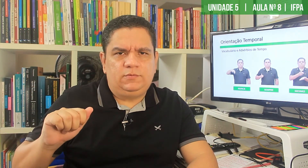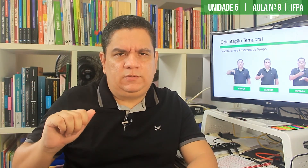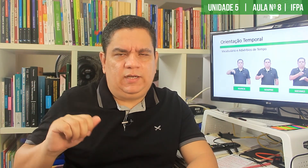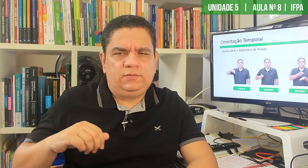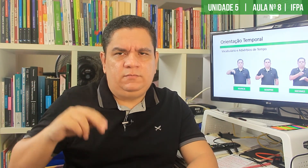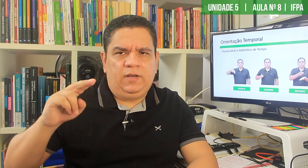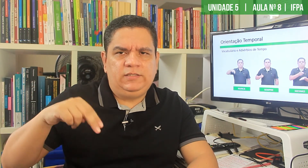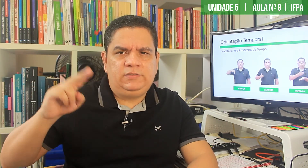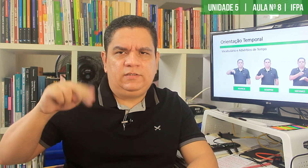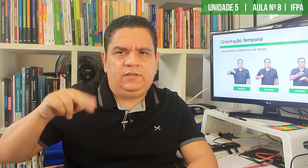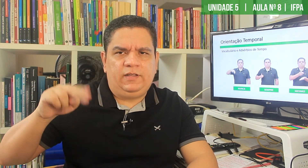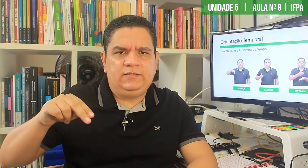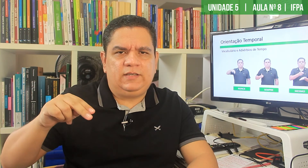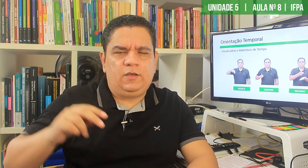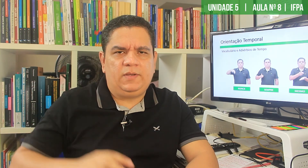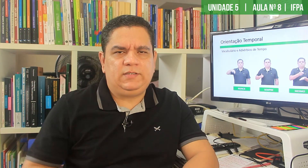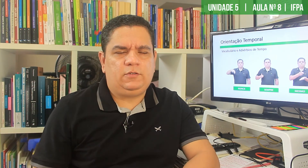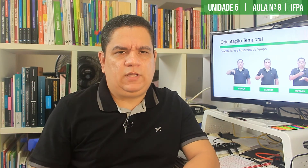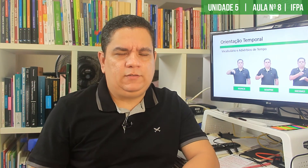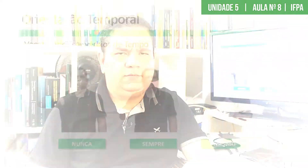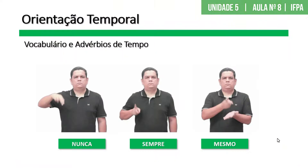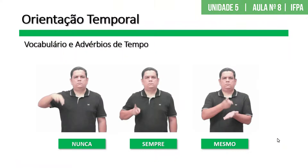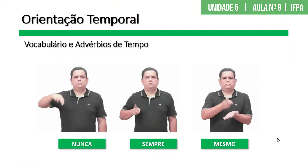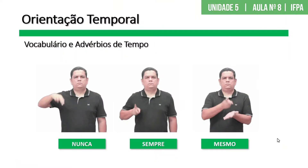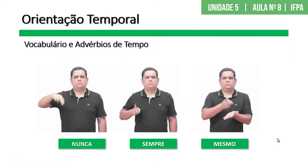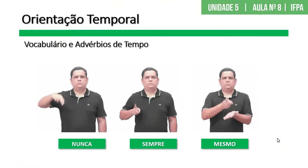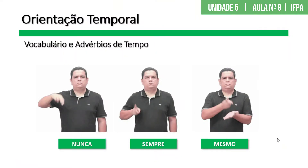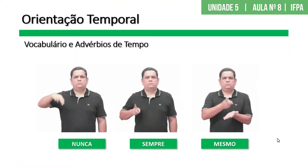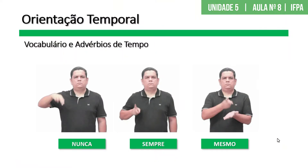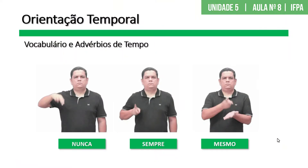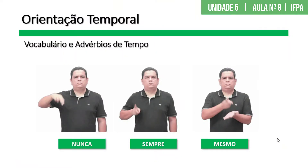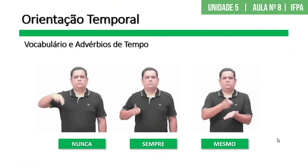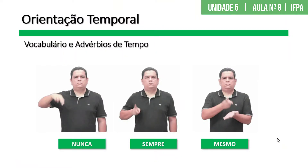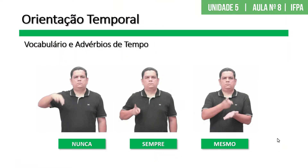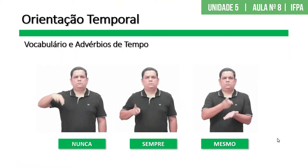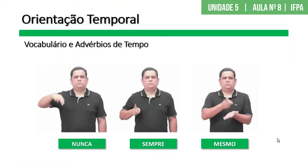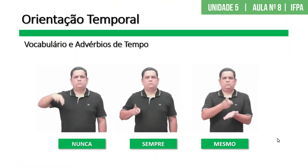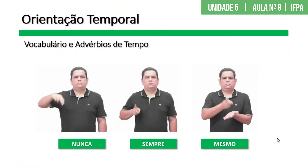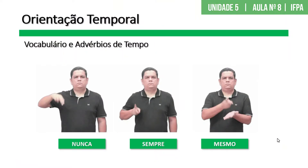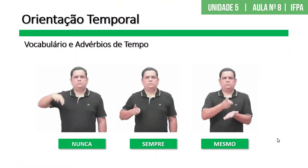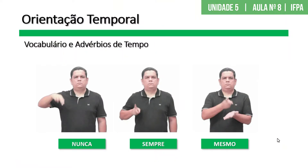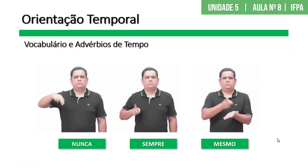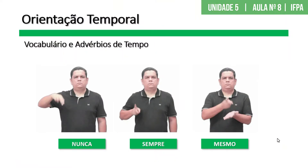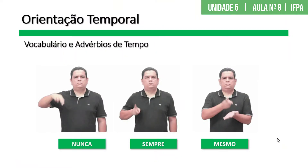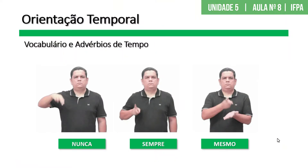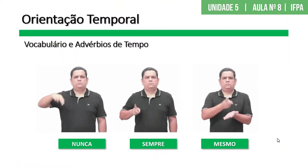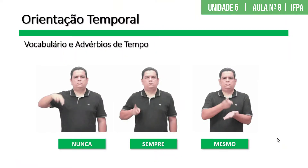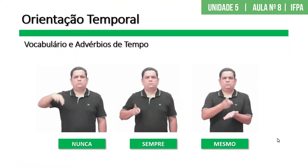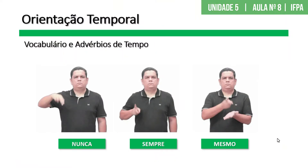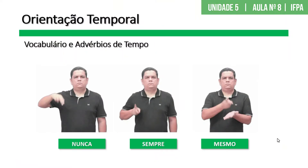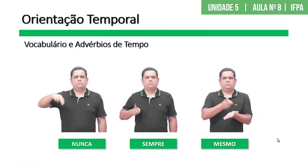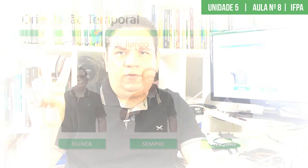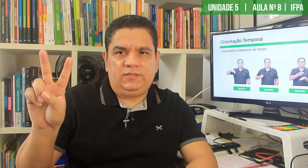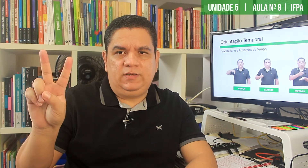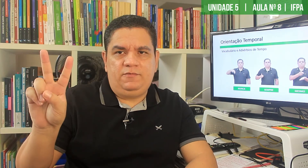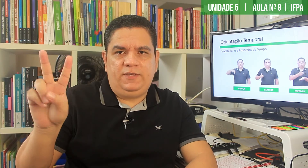tá? Mas esse aqui é o mais adotado. Então eu tenho nunca, eu tenho sempre, nunca, sempre, configuração em V,